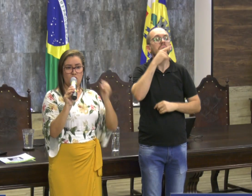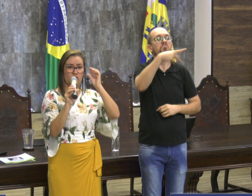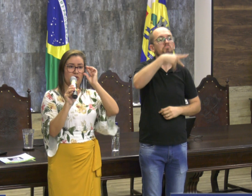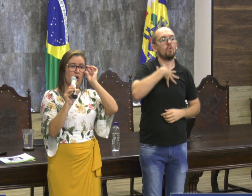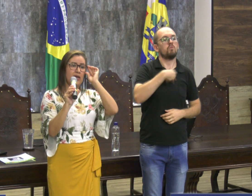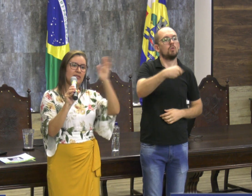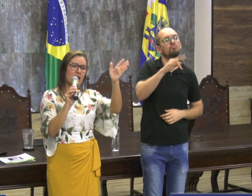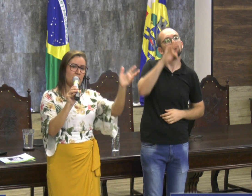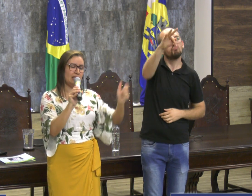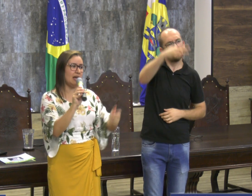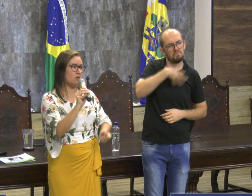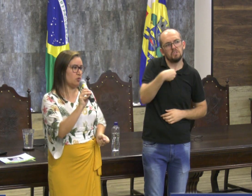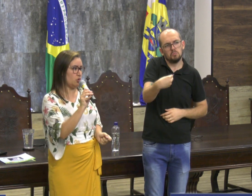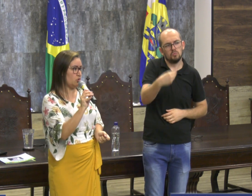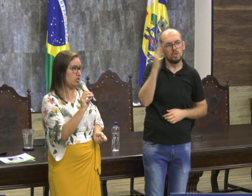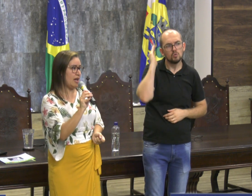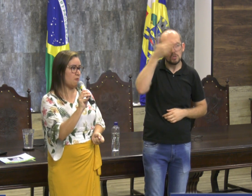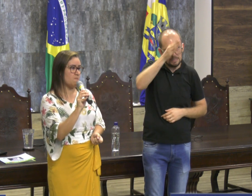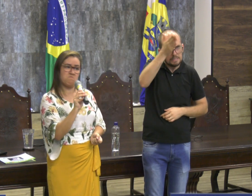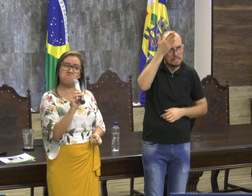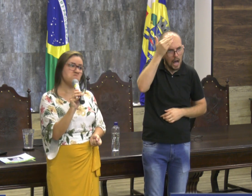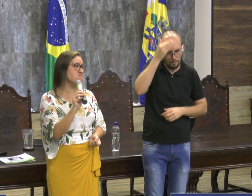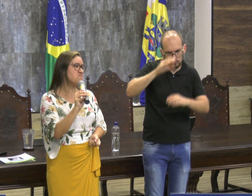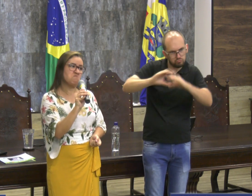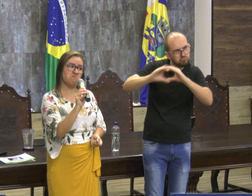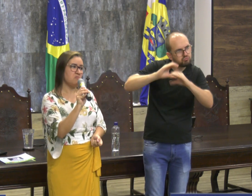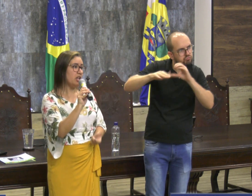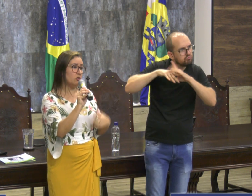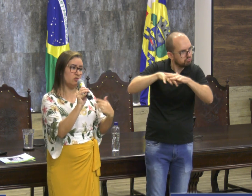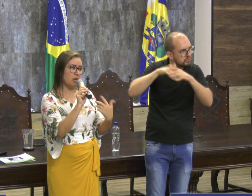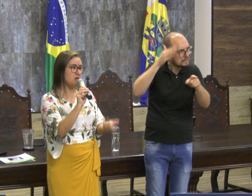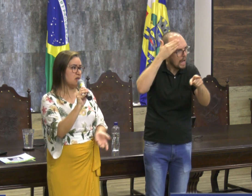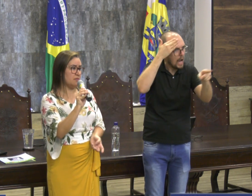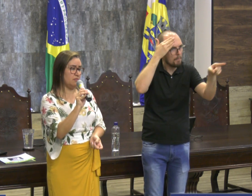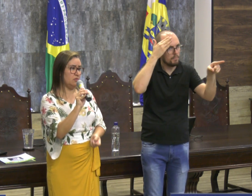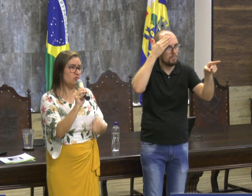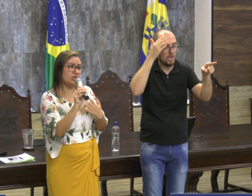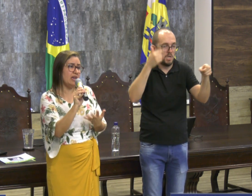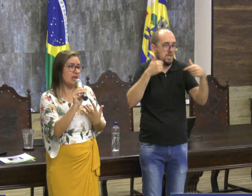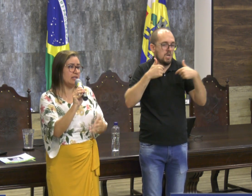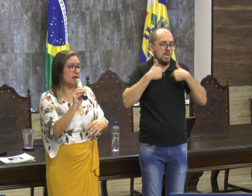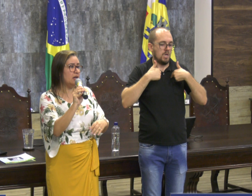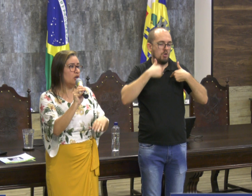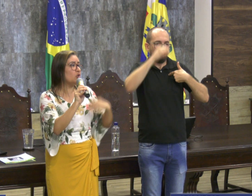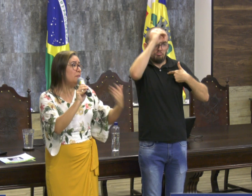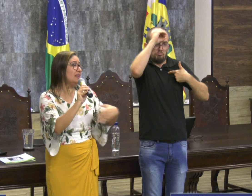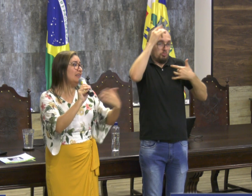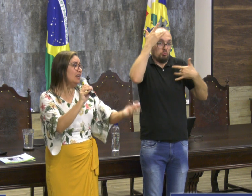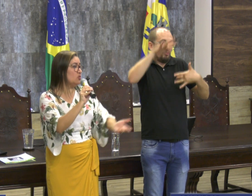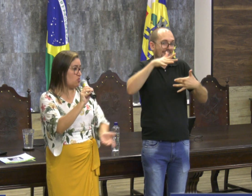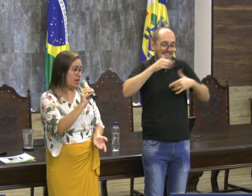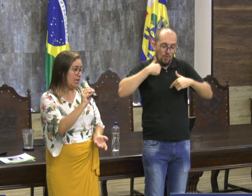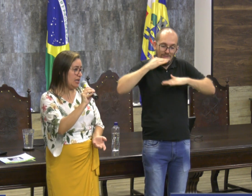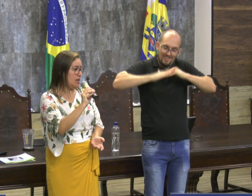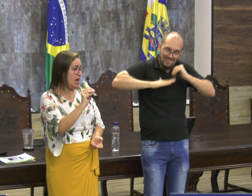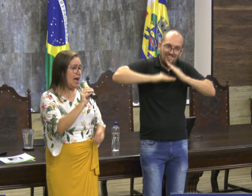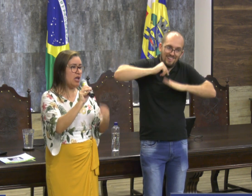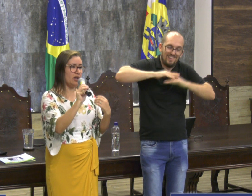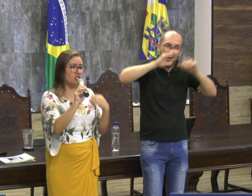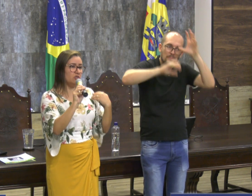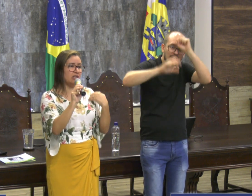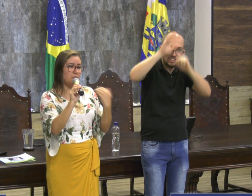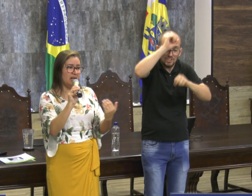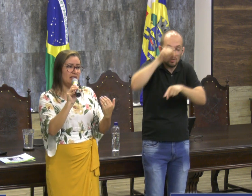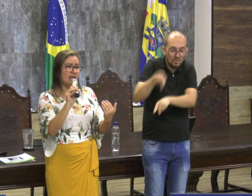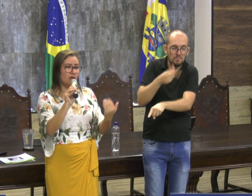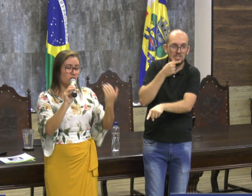surdo-cego hoje, alguém sabe lidar com surdo-cego? Eu não sabia. Não sei ainda. Eu estou aprendendo com ele. Eu